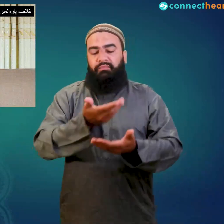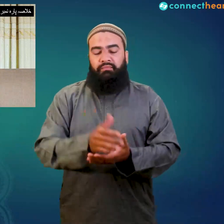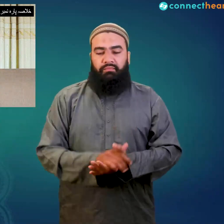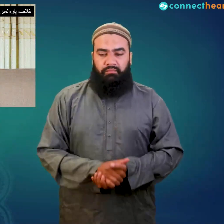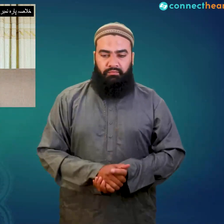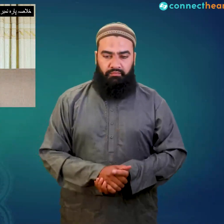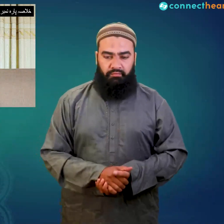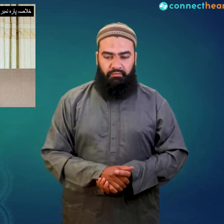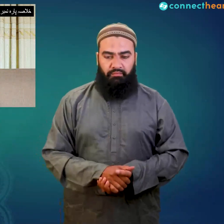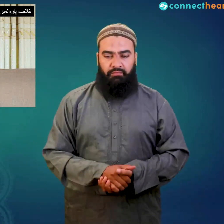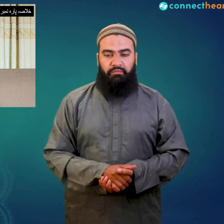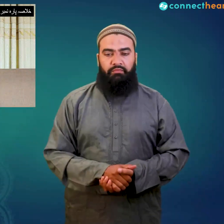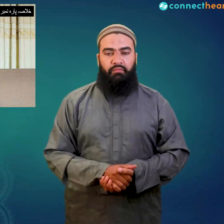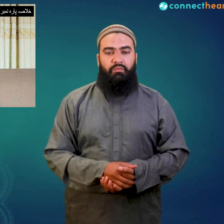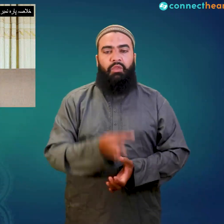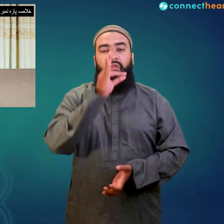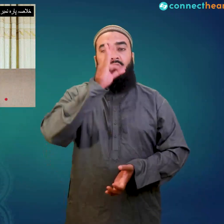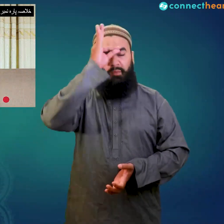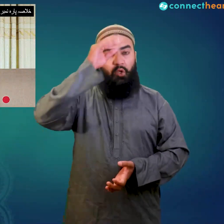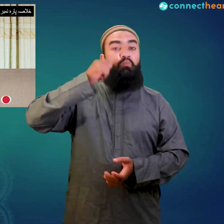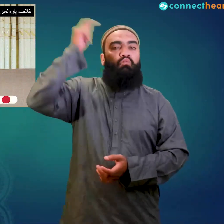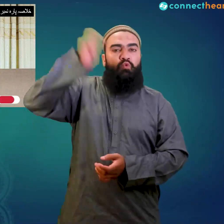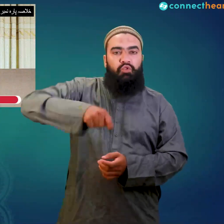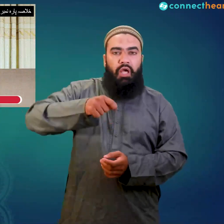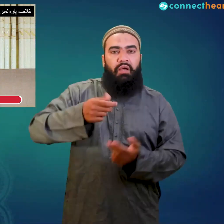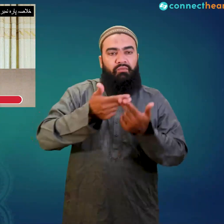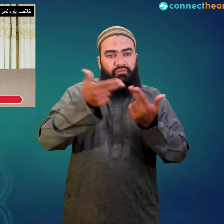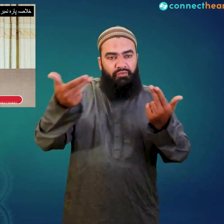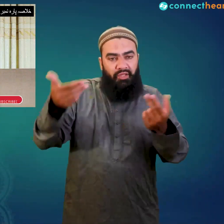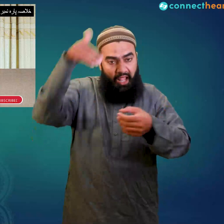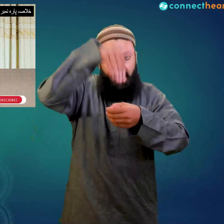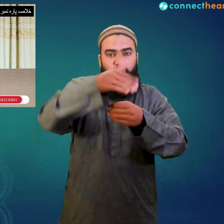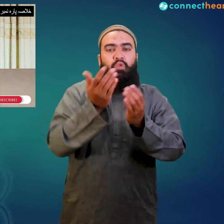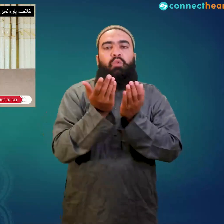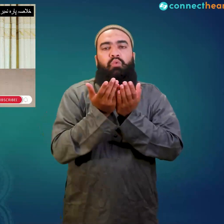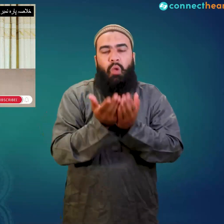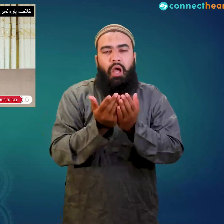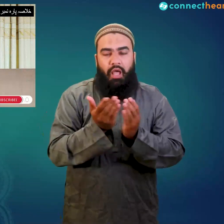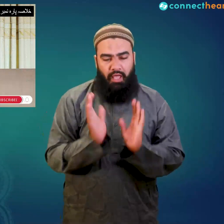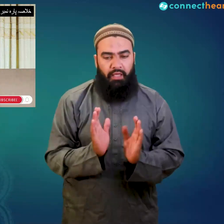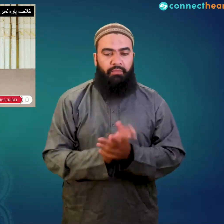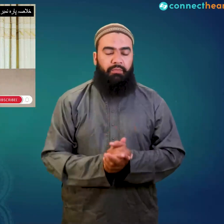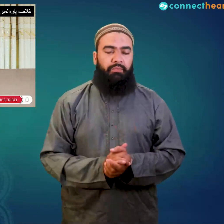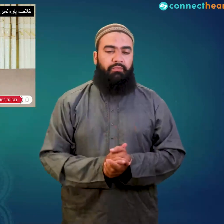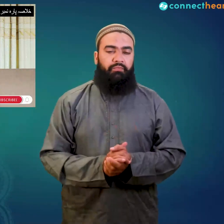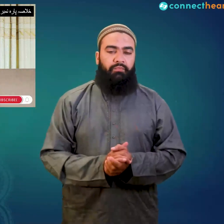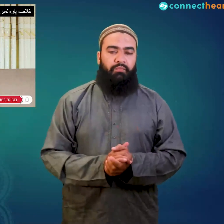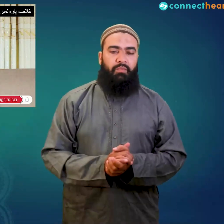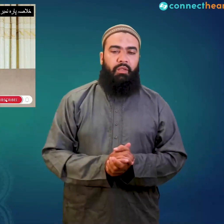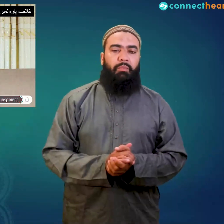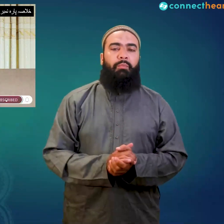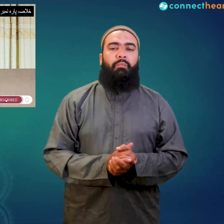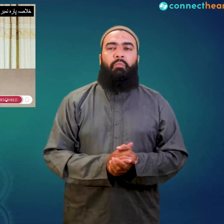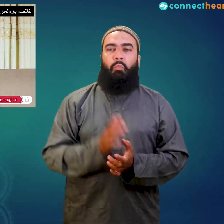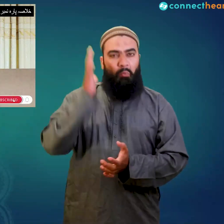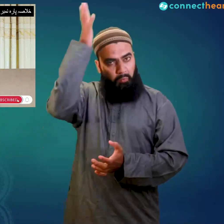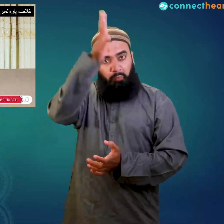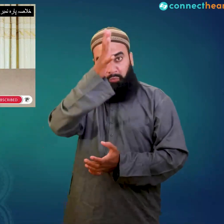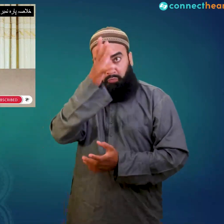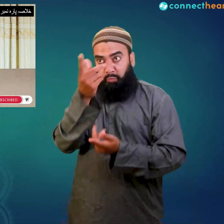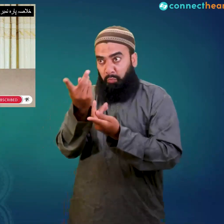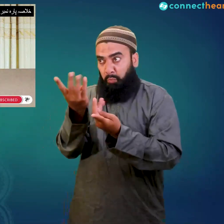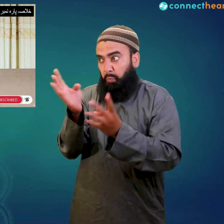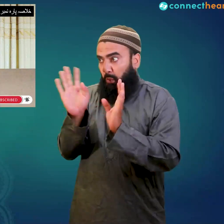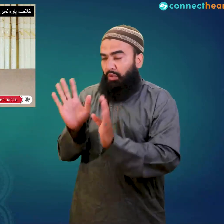انی ظلمت نفسی، حضرت موسیٰ علیہ السلام کا ایک واقعے کے اندر یہ ذکر فرمایا گیا کہ